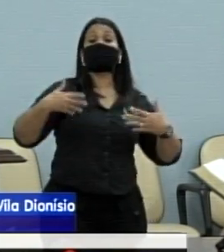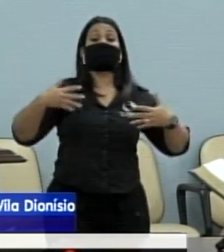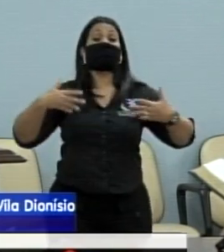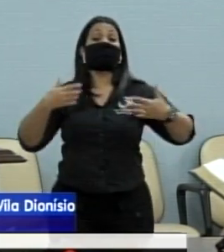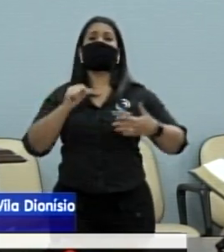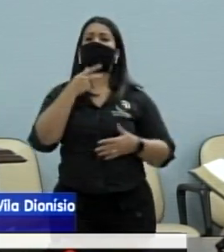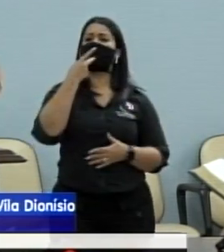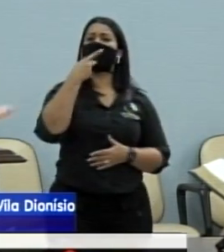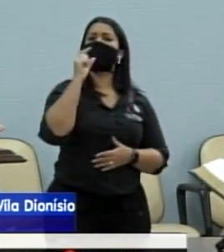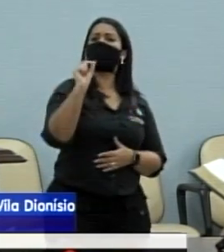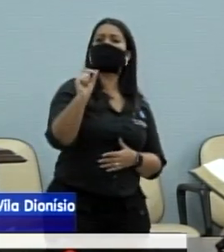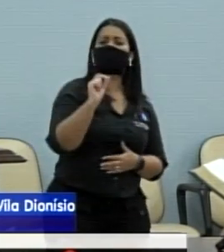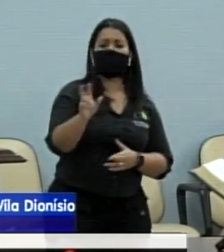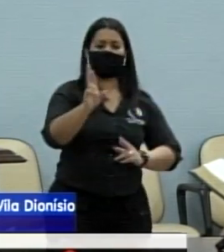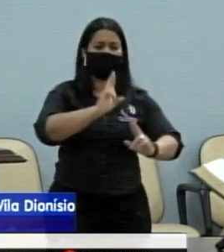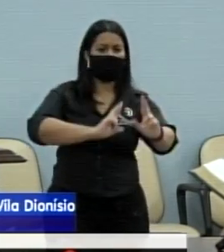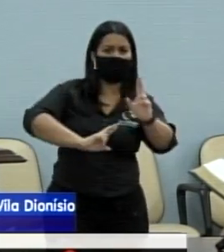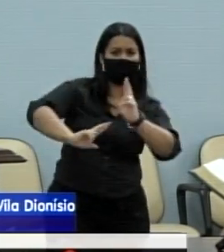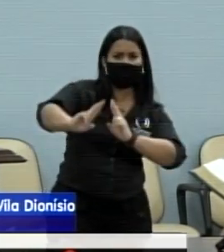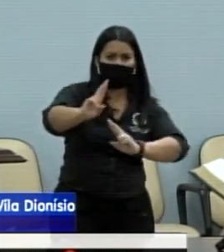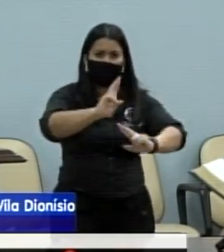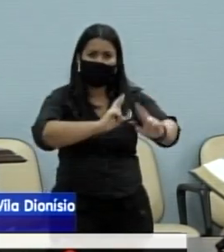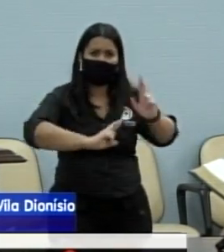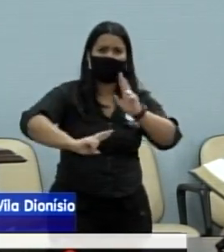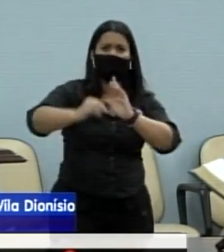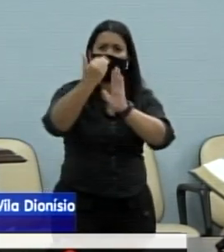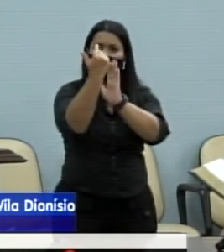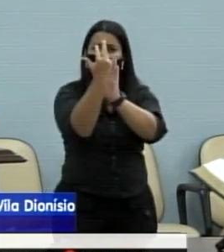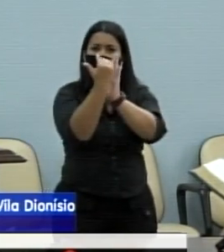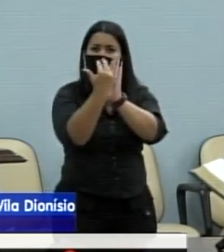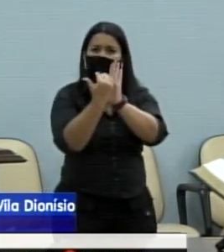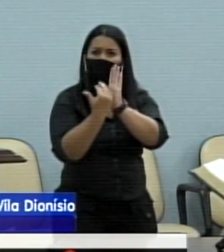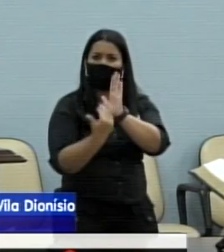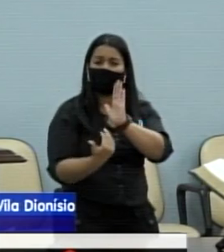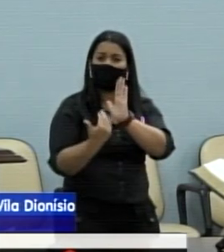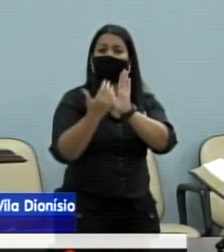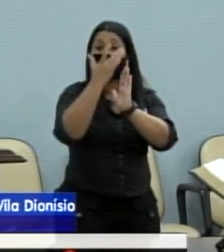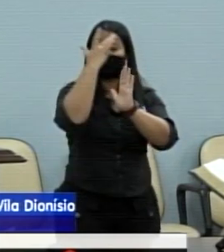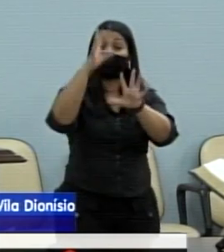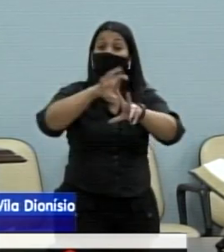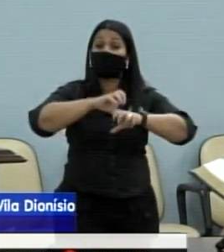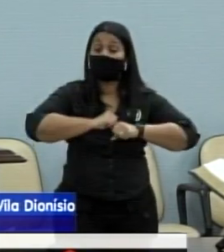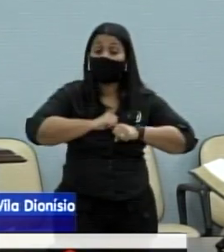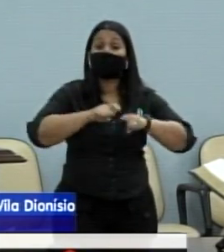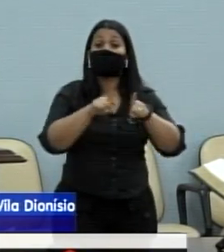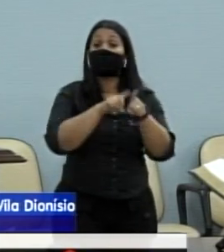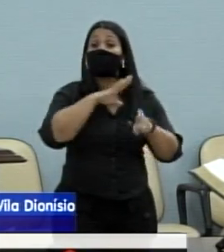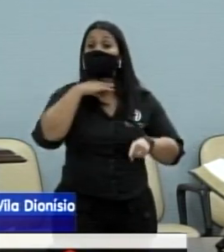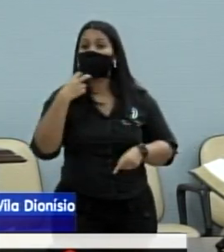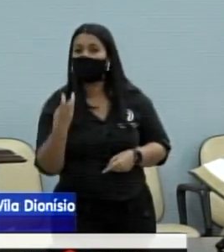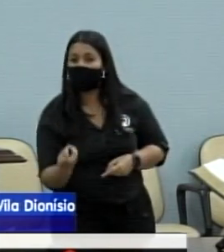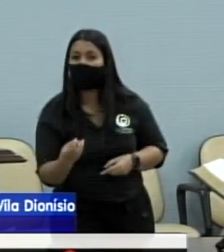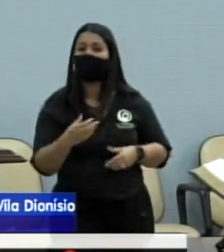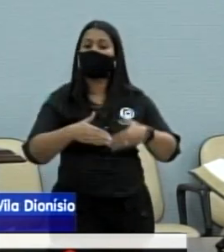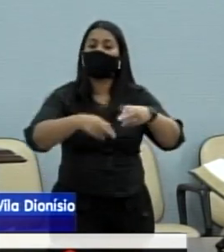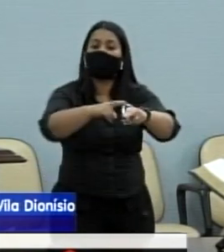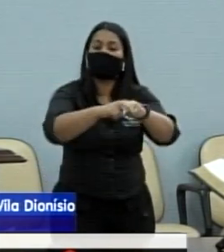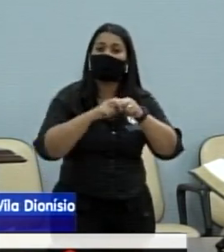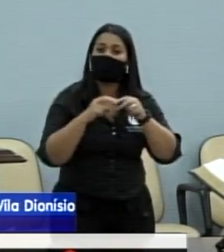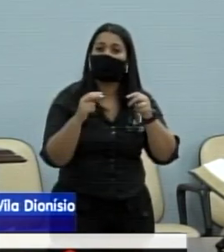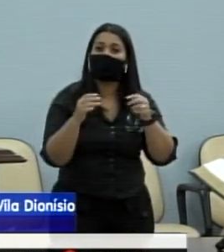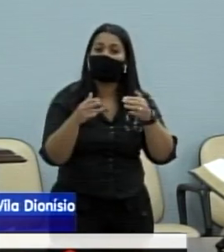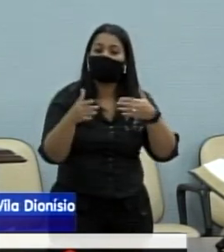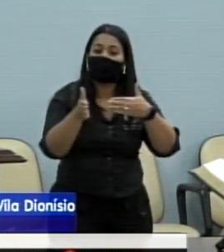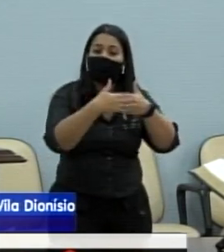mídias, de que os resultados da queda dos números de casos e de mortes é uma consequência do lockdown